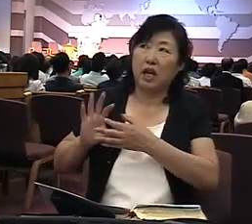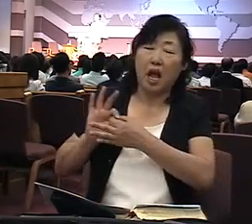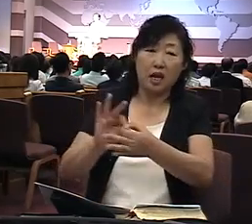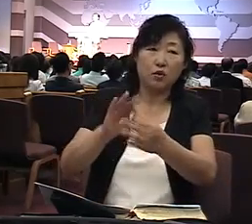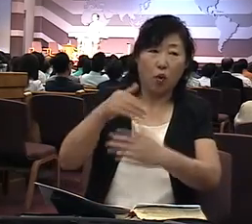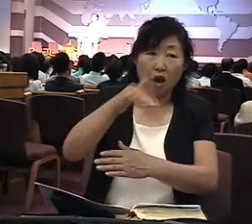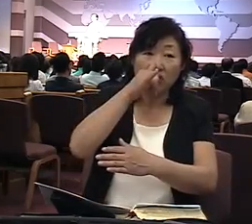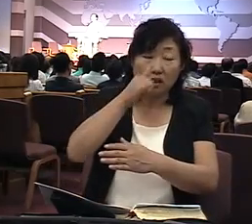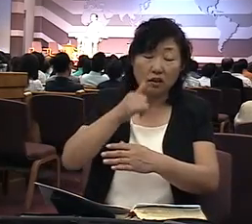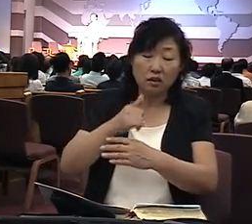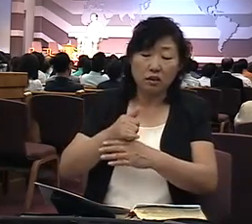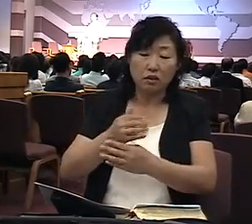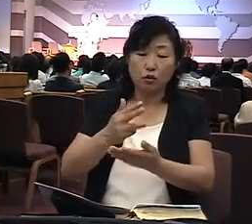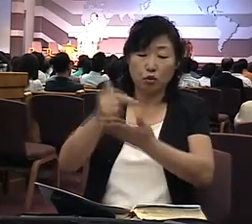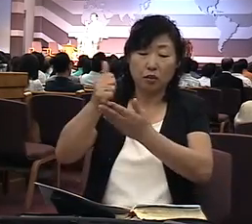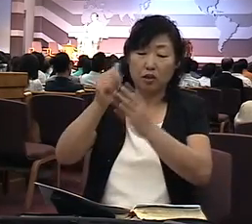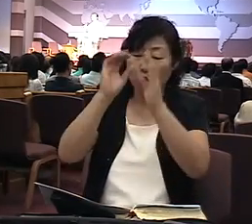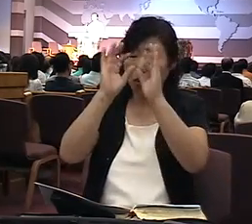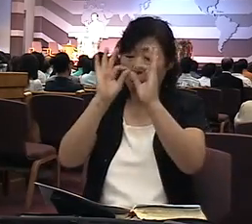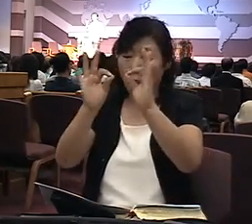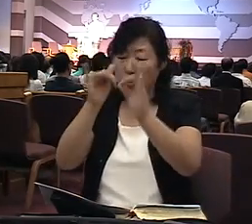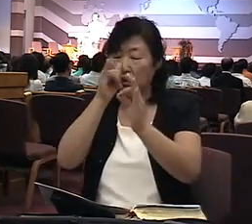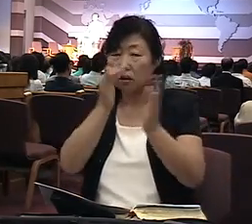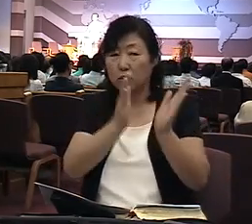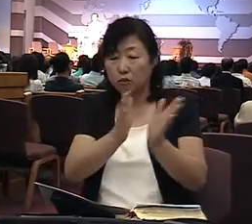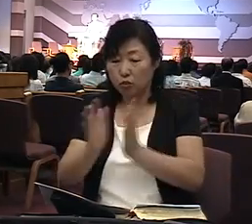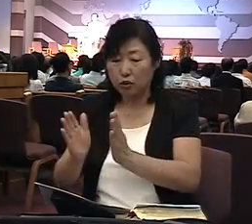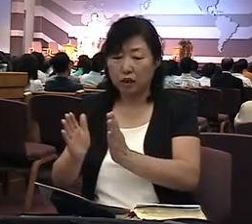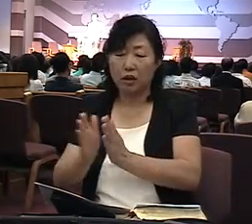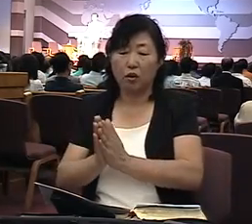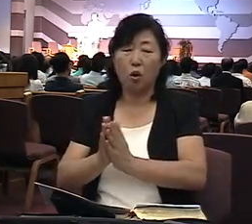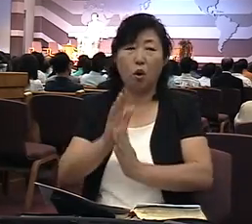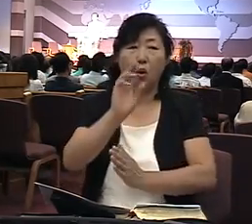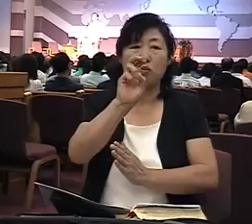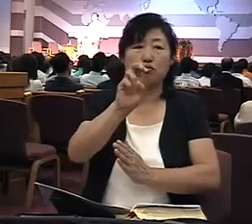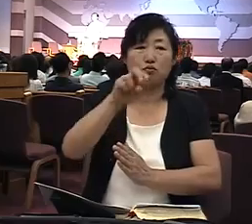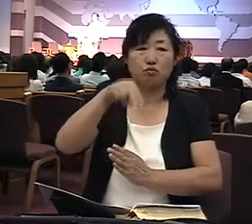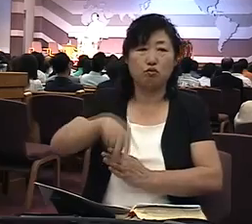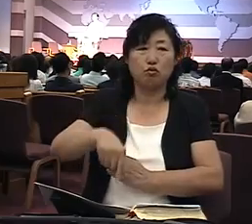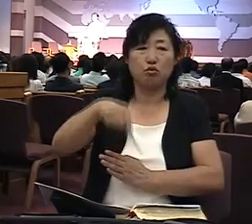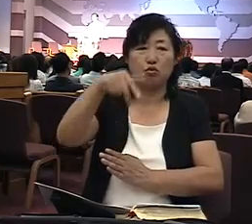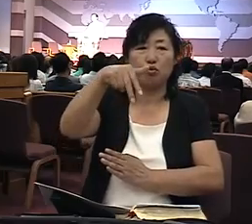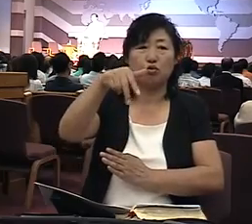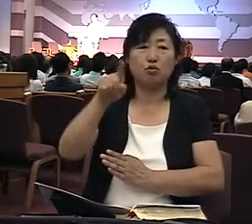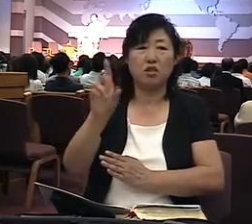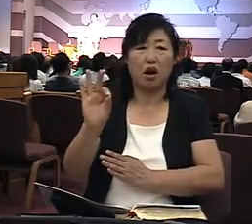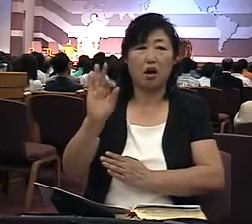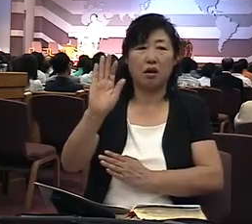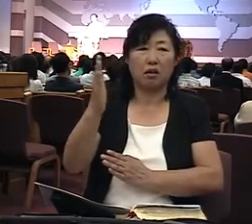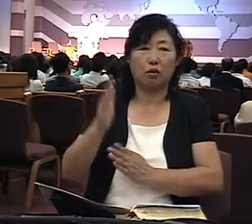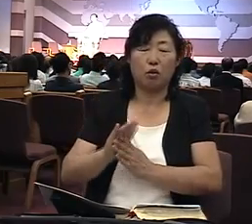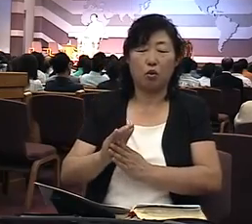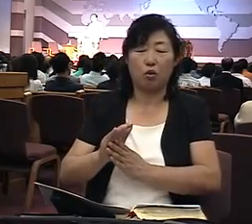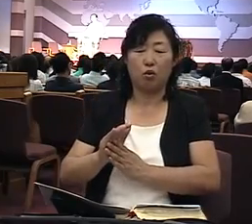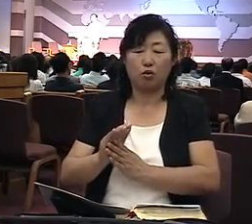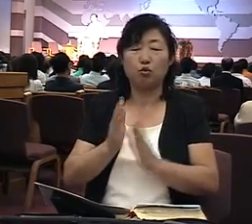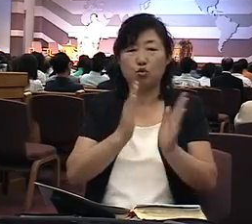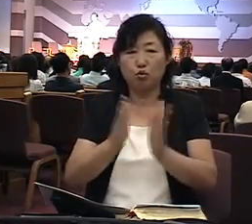주님께서 보시는 무장되고 준비된 군사들을 세우지 아니하면 우리의